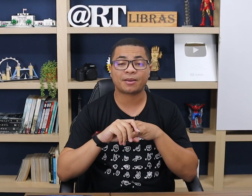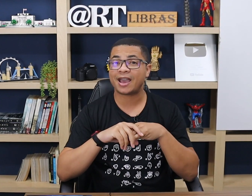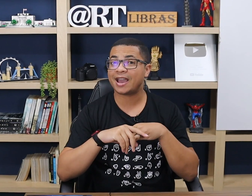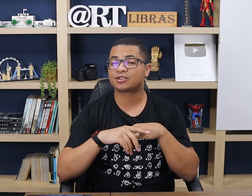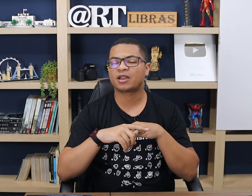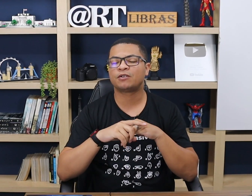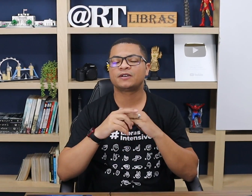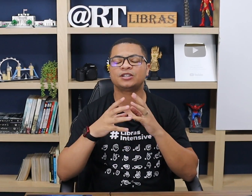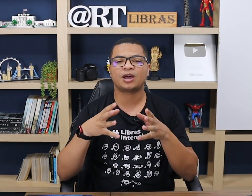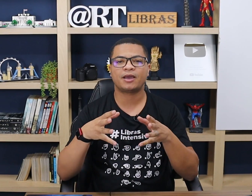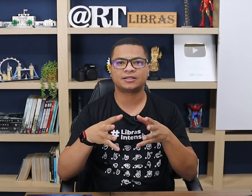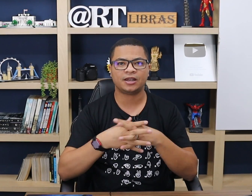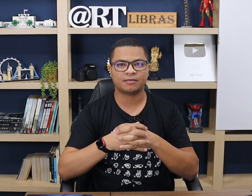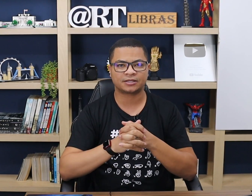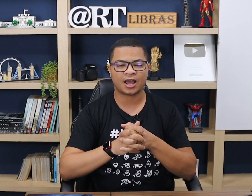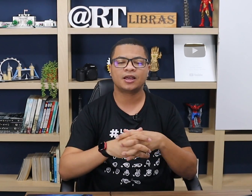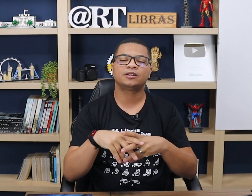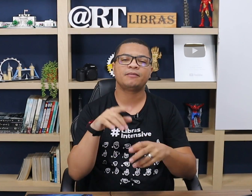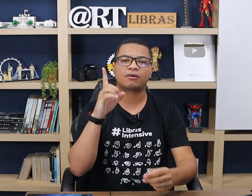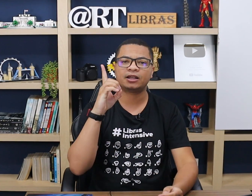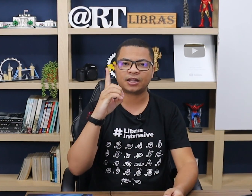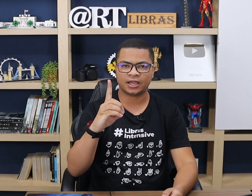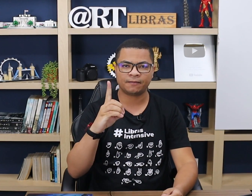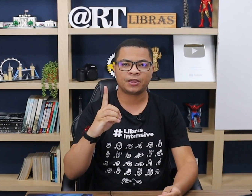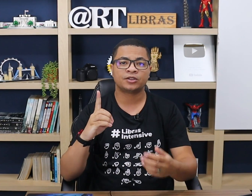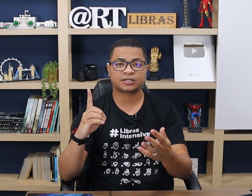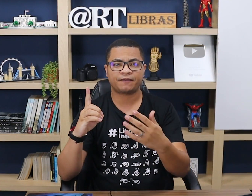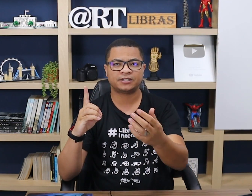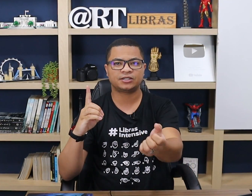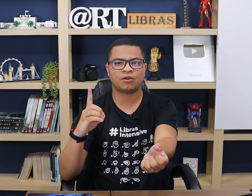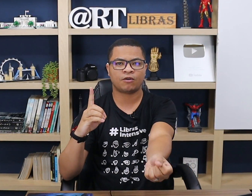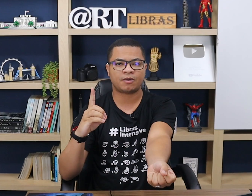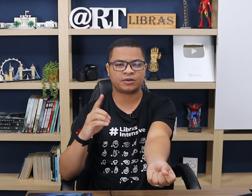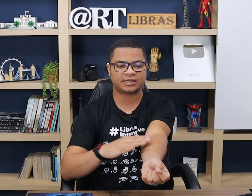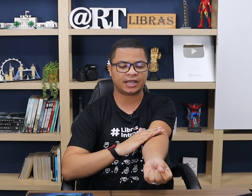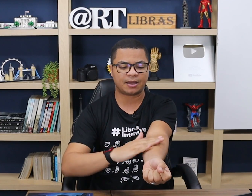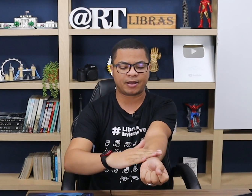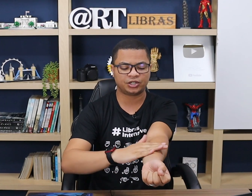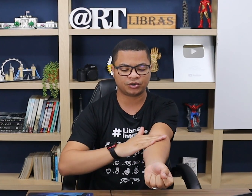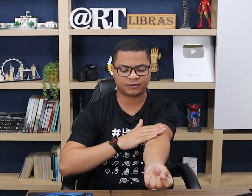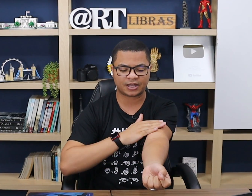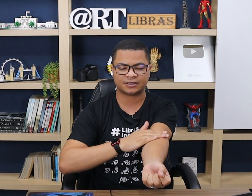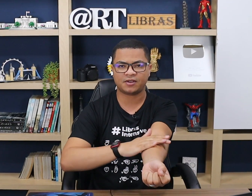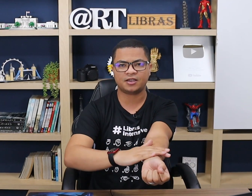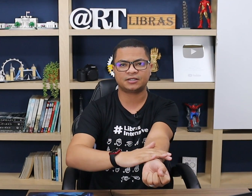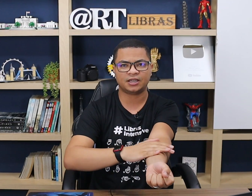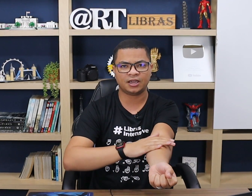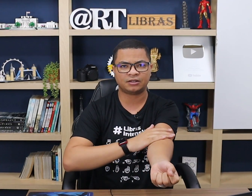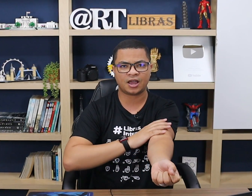diabetes como é que vou fazer diabetes em Libras tá também com a letra D só que você vai fazer assim ó vai mostrar que a parte de onde fica as veias aqui tá